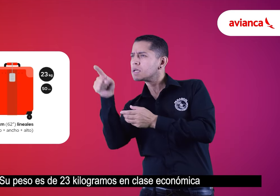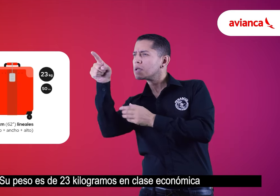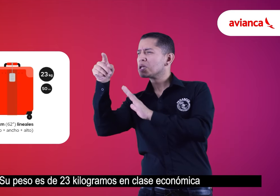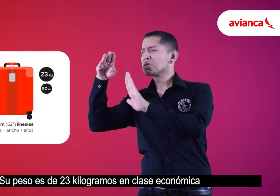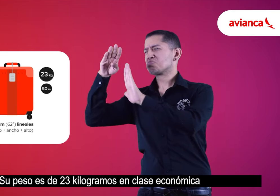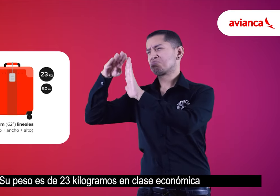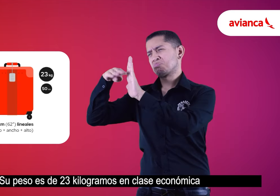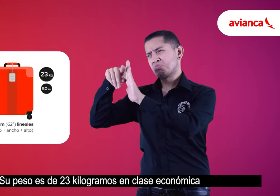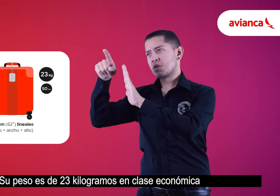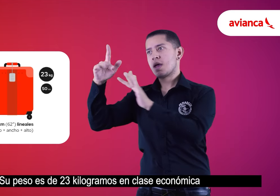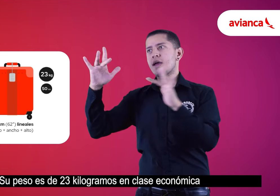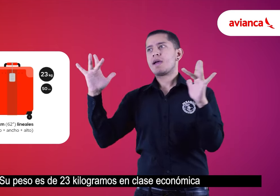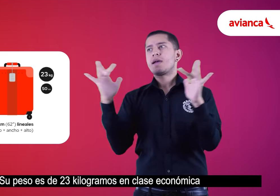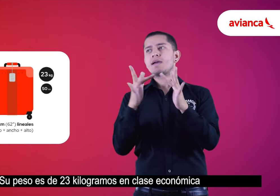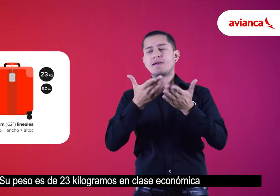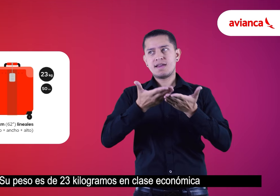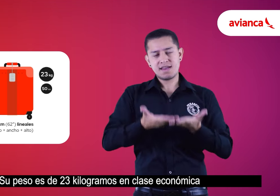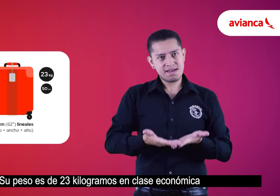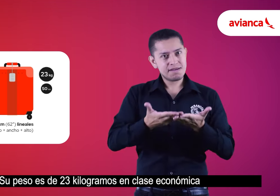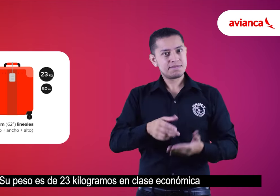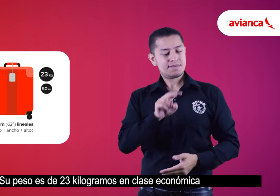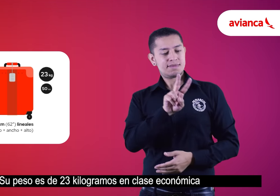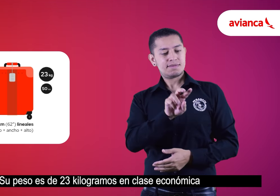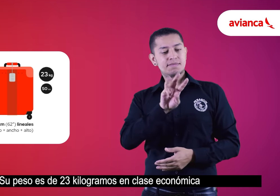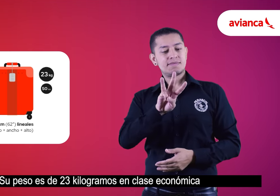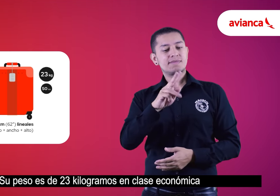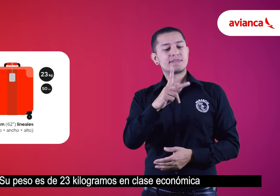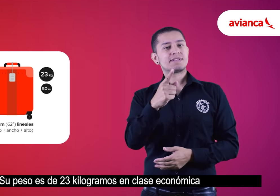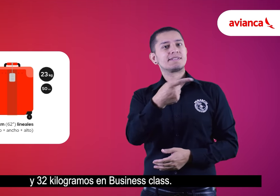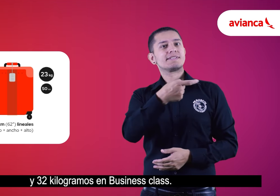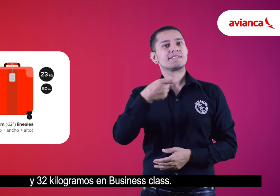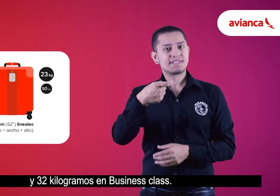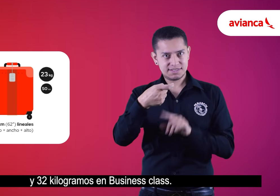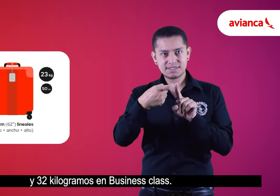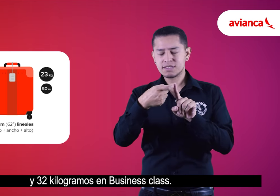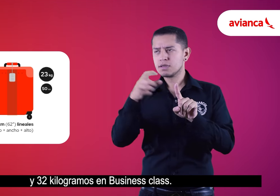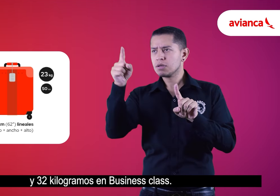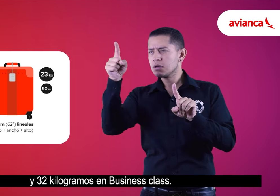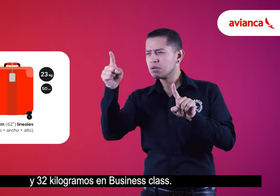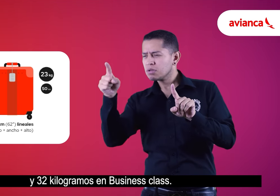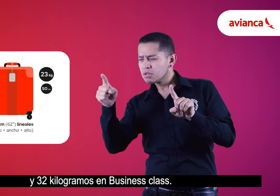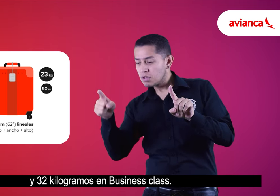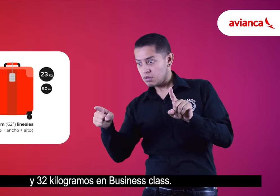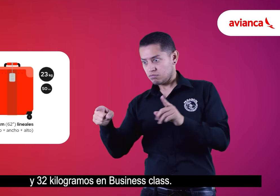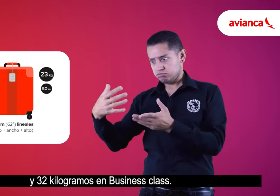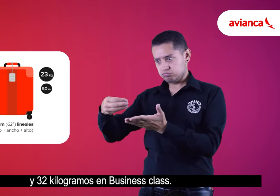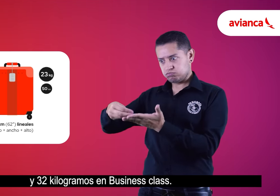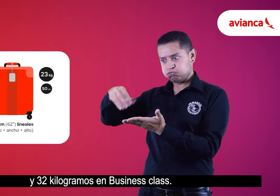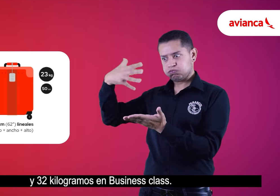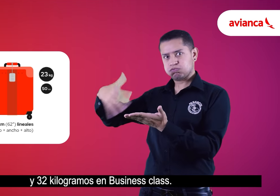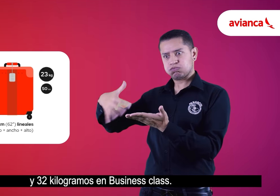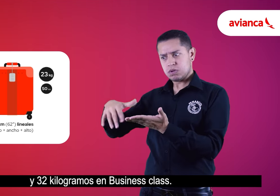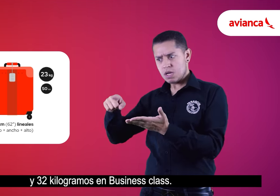de 23 kilogramos en clase económica y 32 kilogramos en business class.